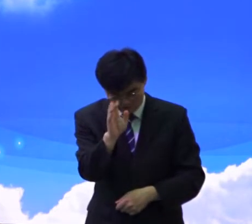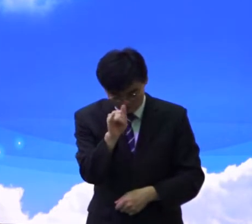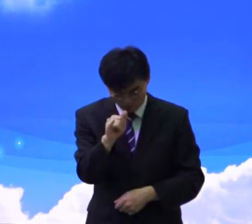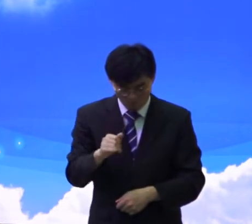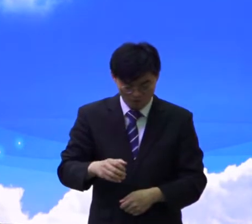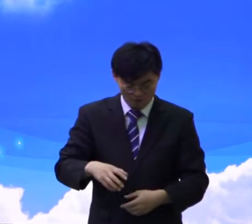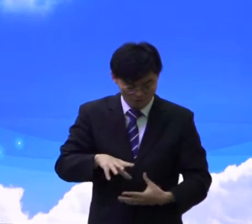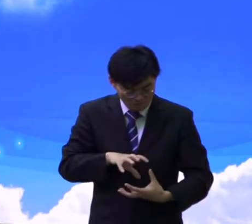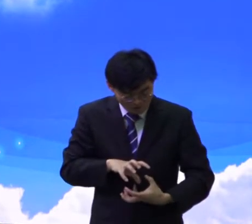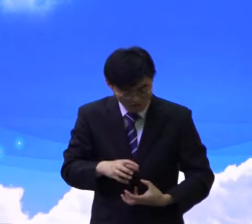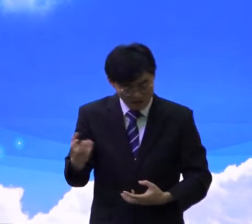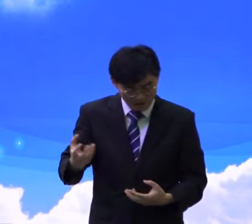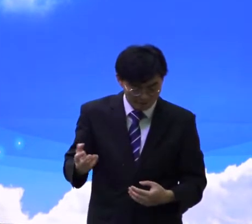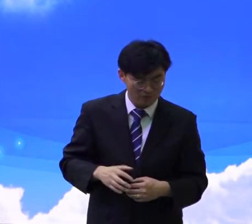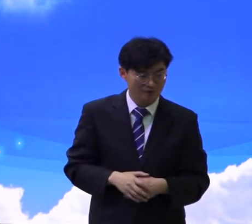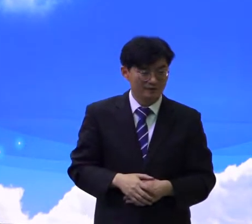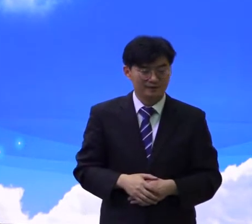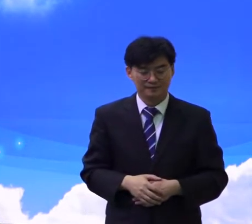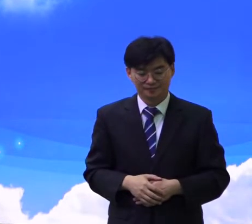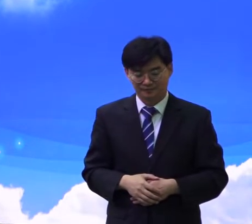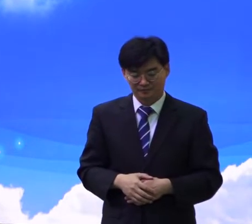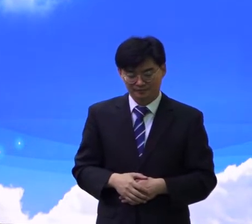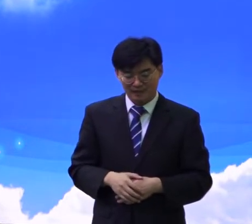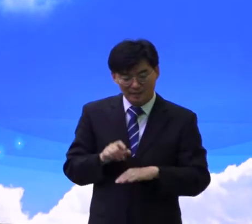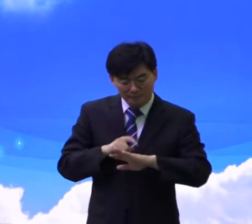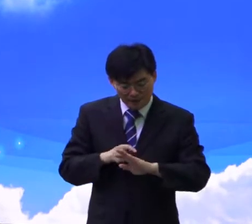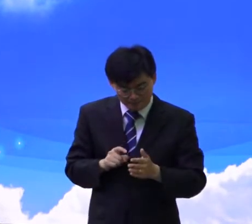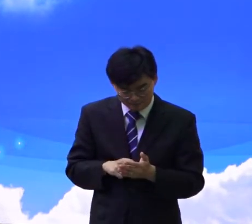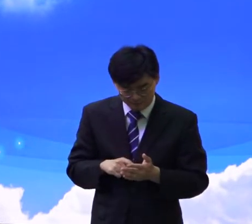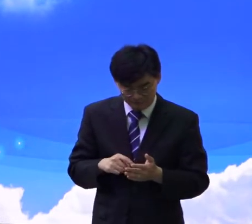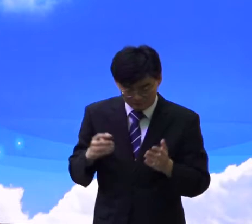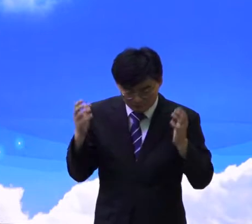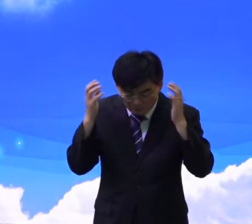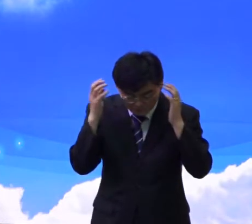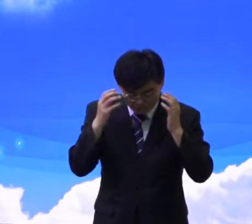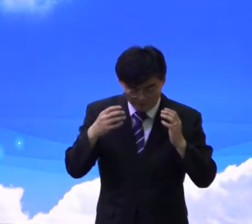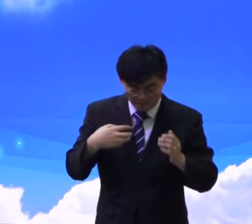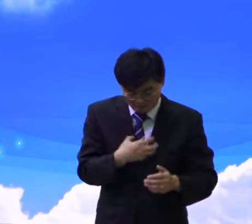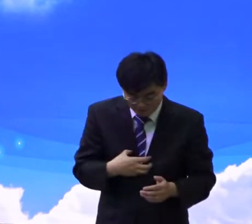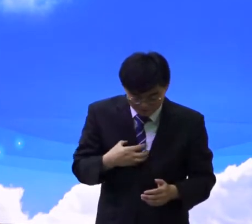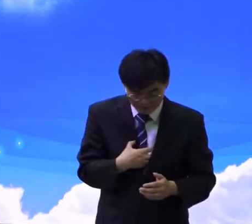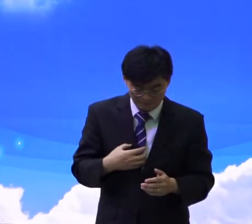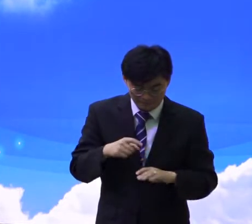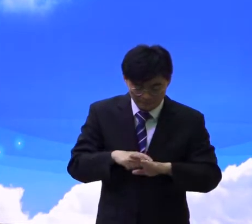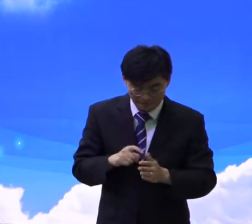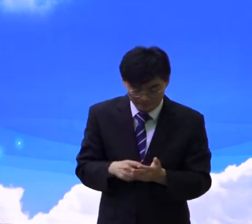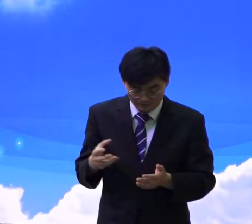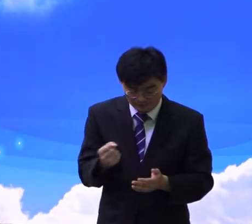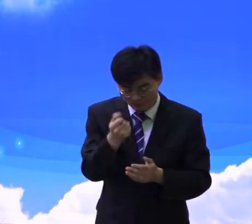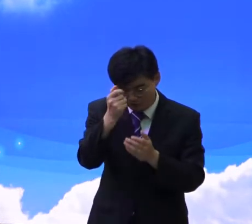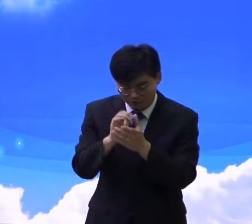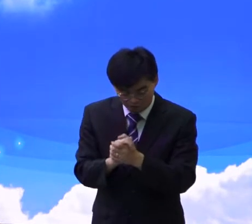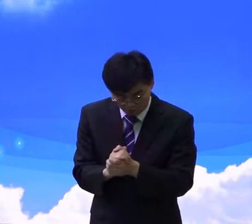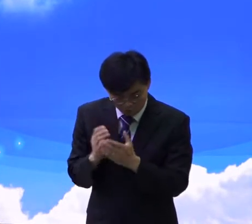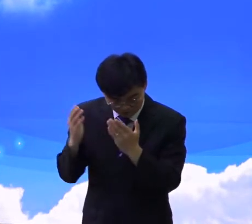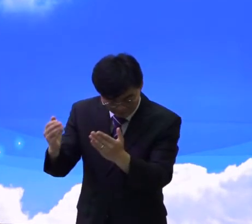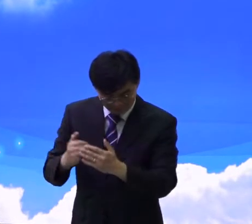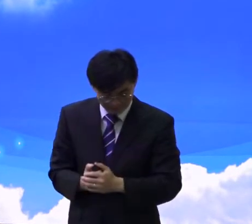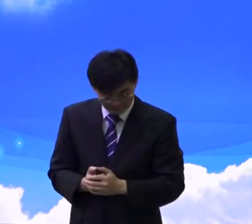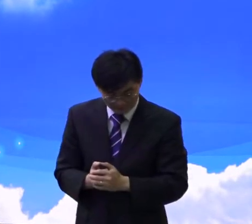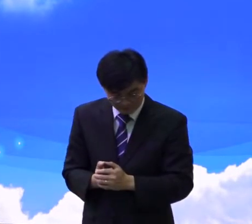매달리고 기도했습니다. 그 고통 속에서도 주님 주신 사명의 길을 말씀 하나